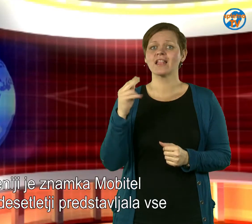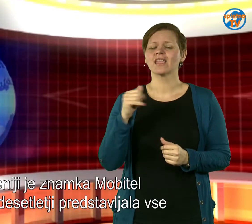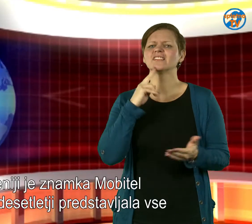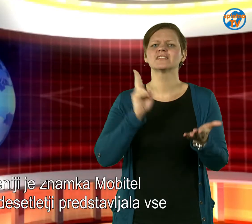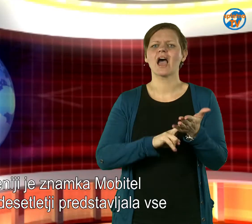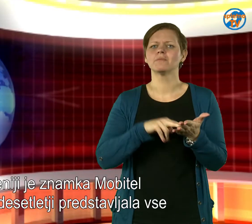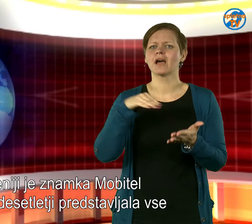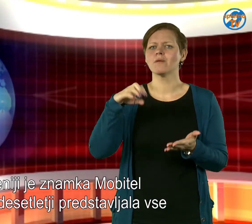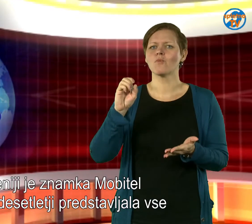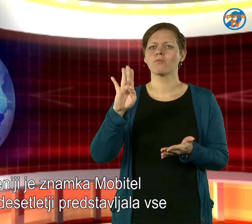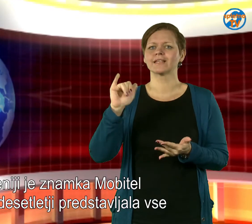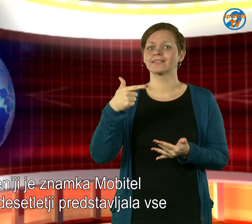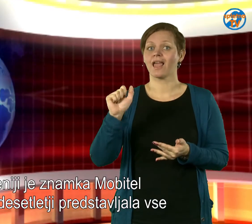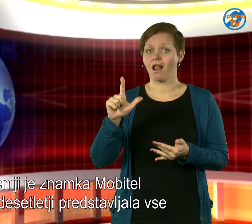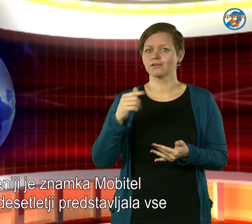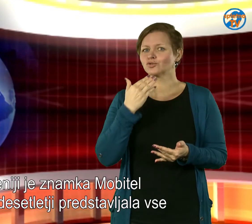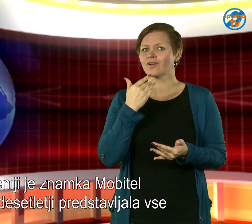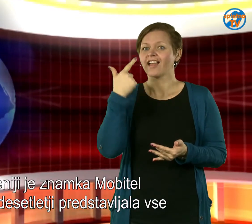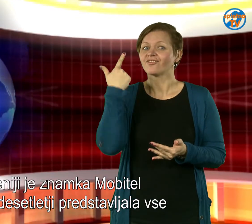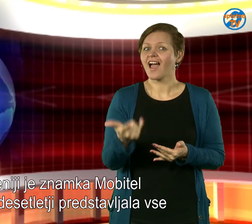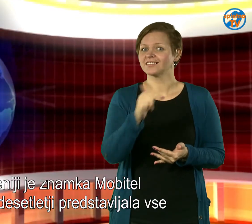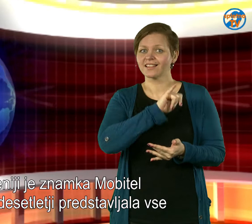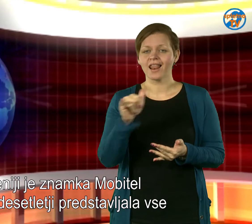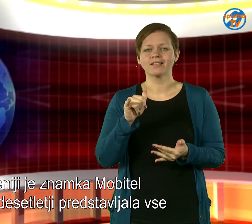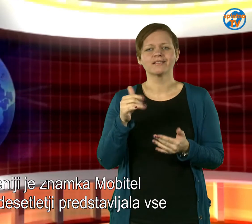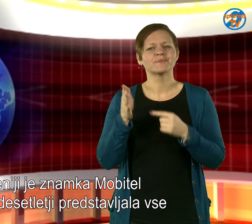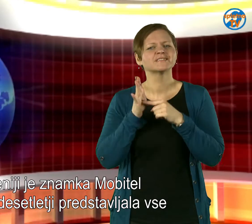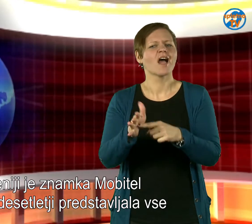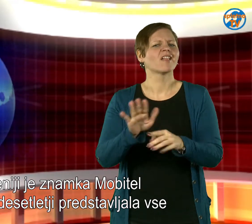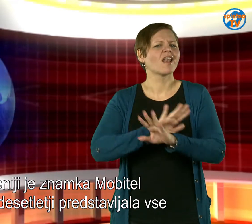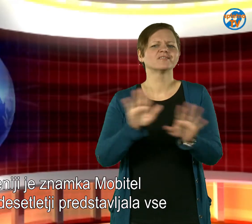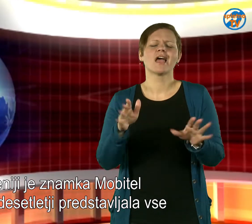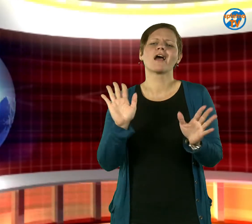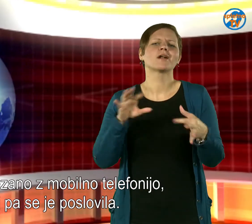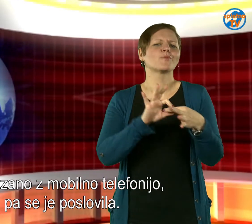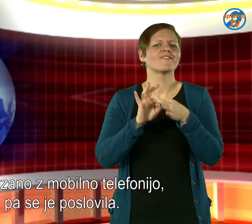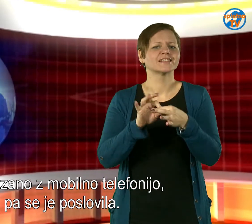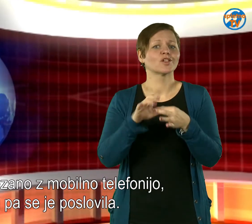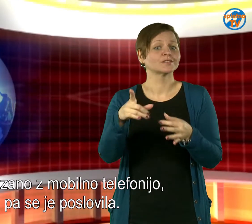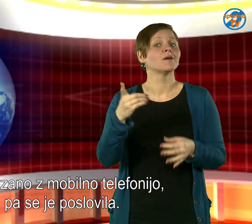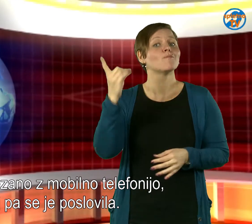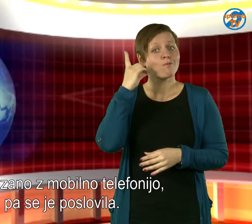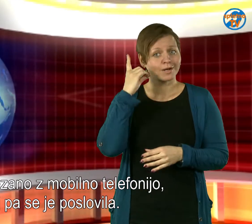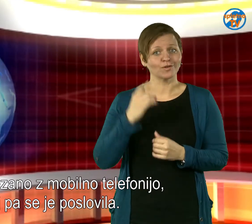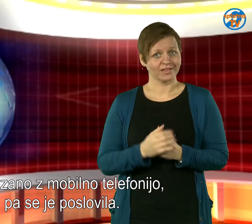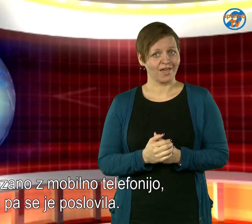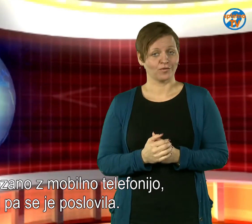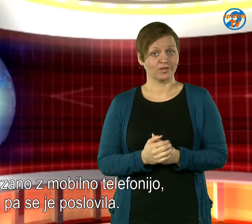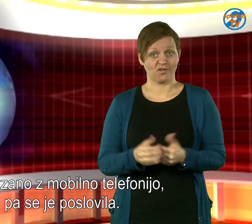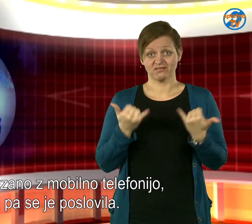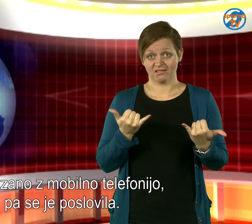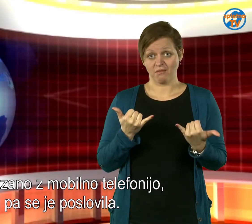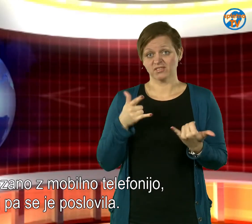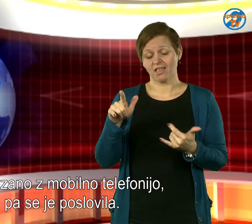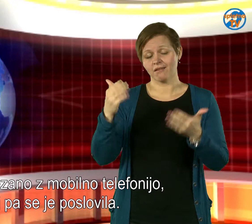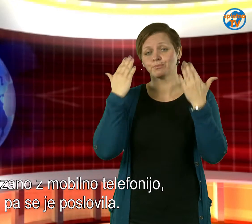V Sloveniji je znamka Mobitel skoraj 2 desetletji predstavljala vse, kar je povezano z mobilno telefonijo, zdaj pa se